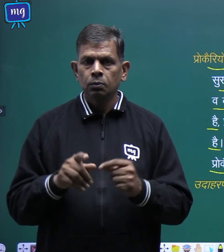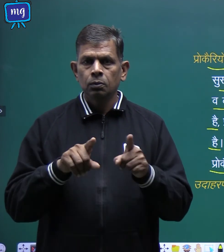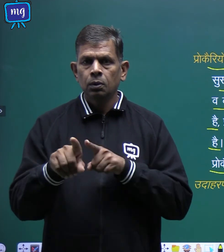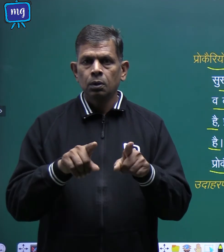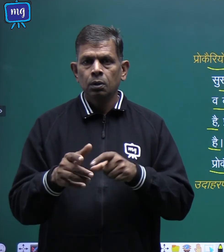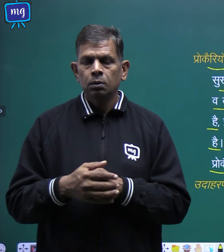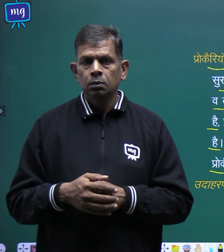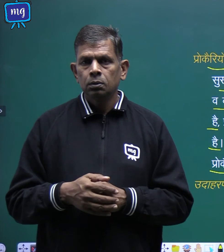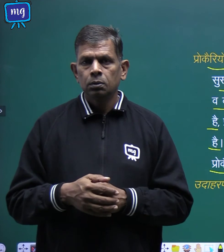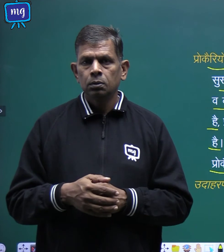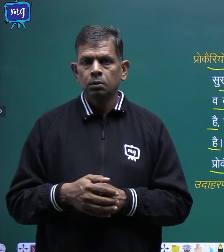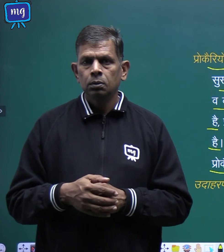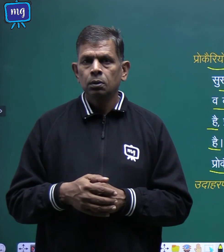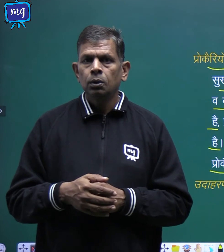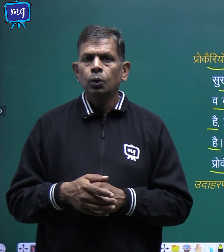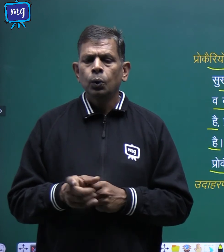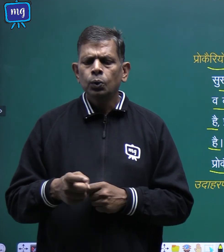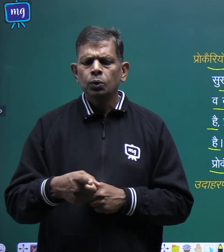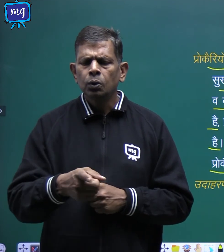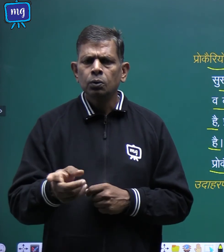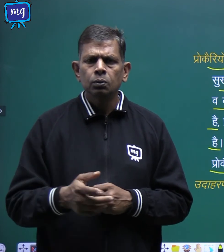उदाहरण जीवाणु,